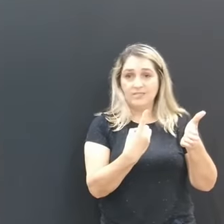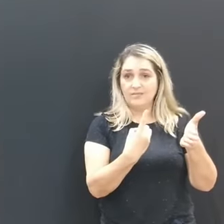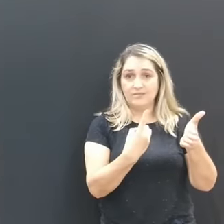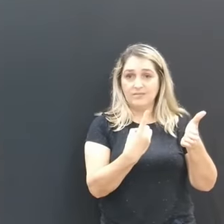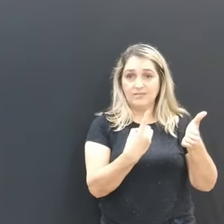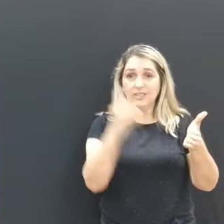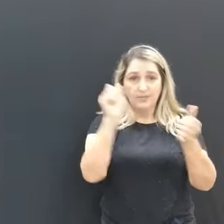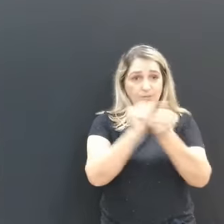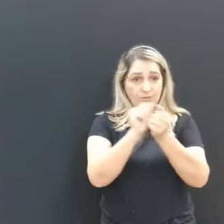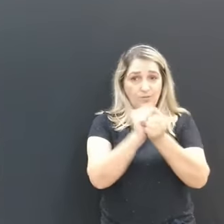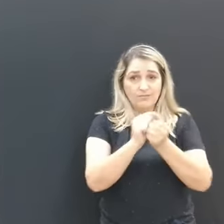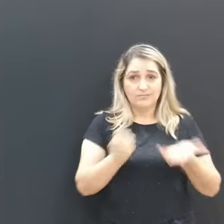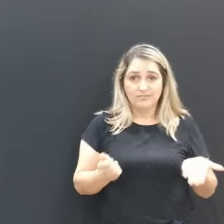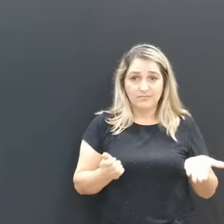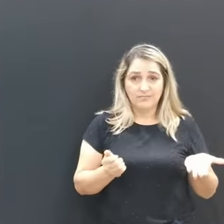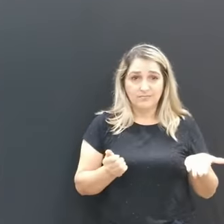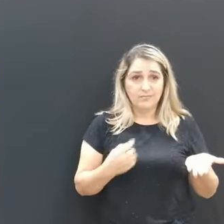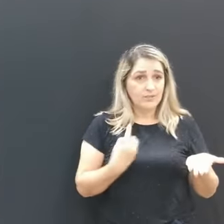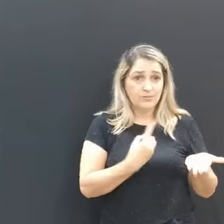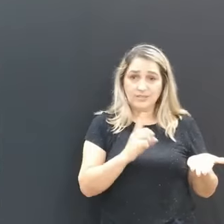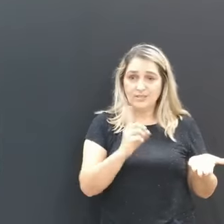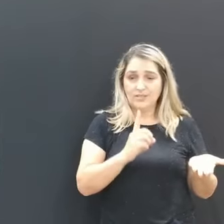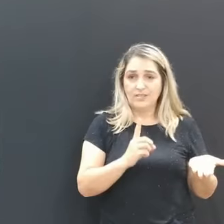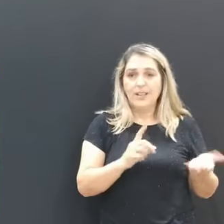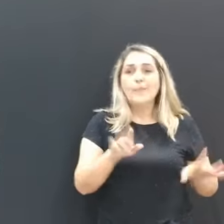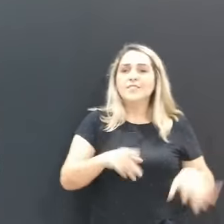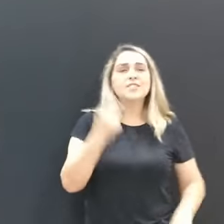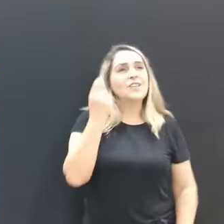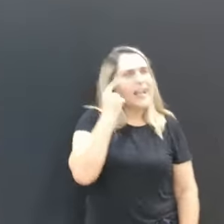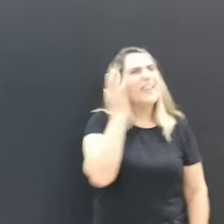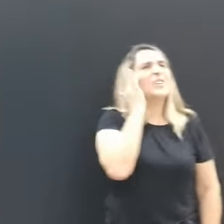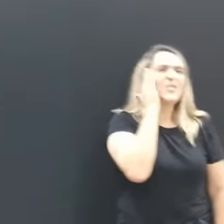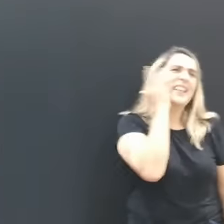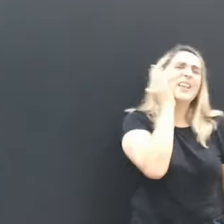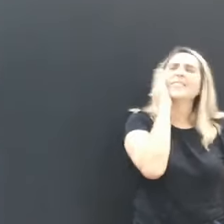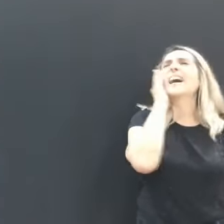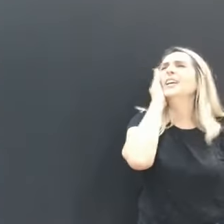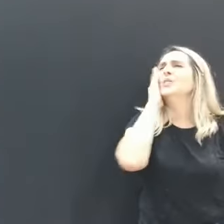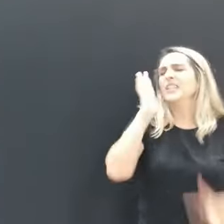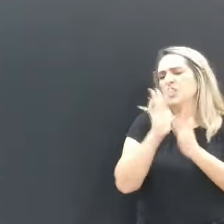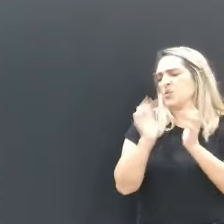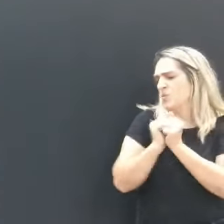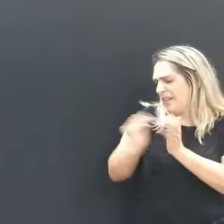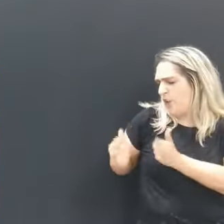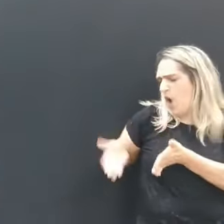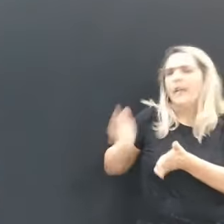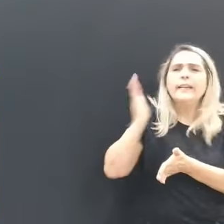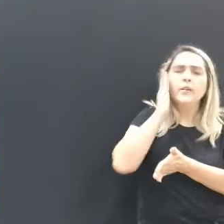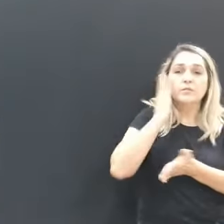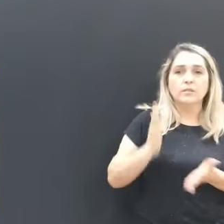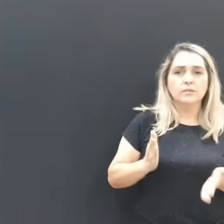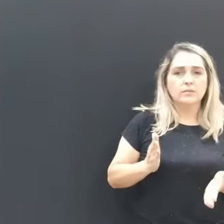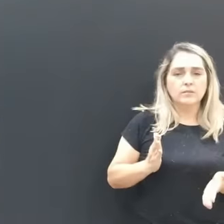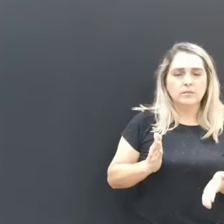nós estarmos, né, em nossa vida o tempo todo juntos com Jesus e não sozinhos. Às vezes a gente se acha suficiente, estou